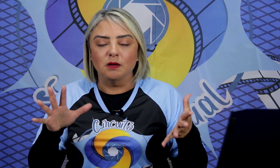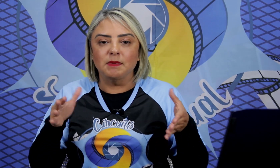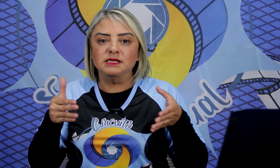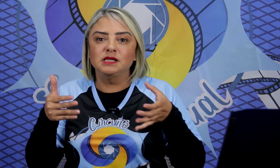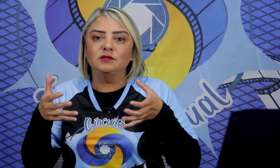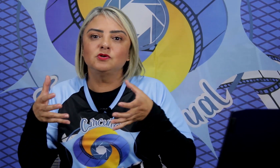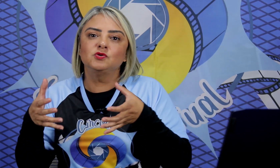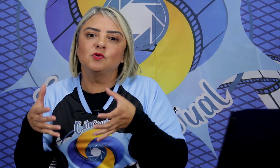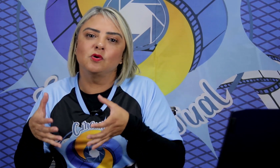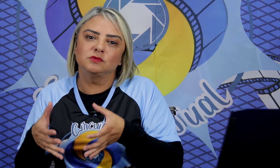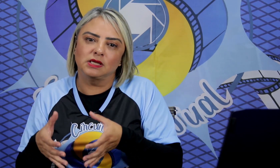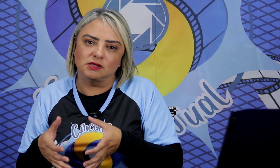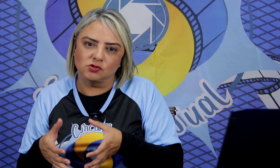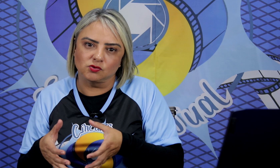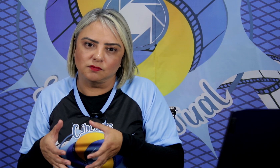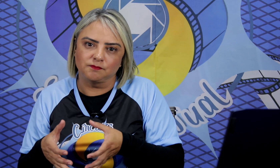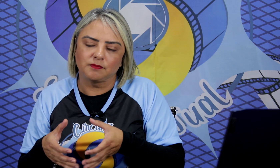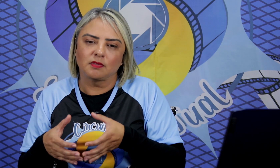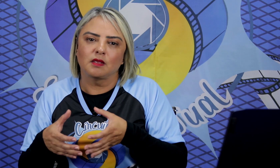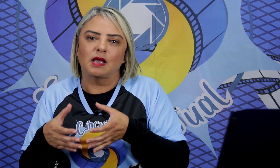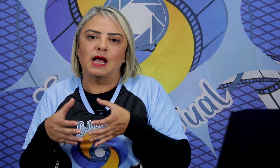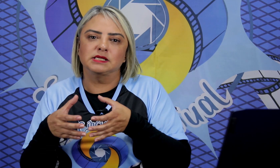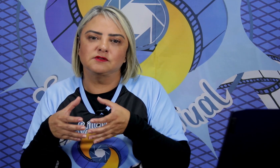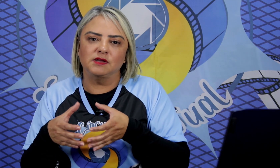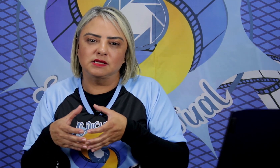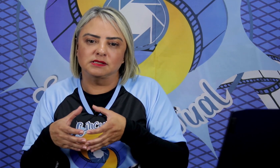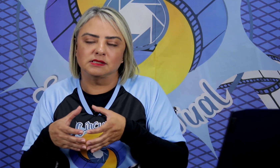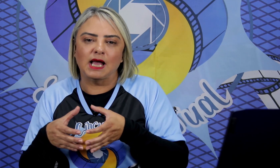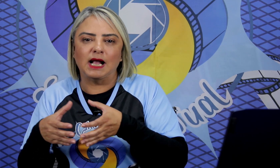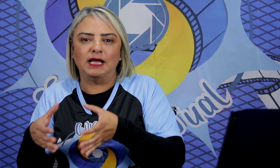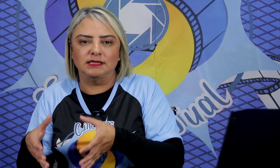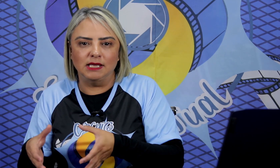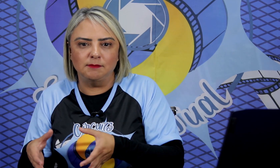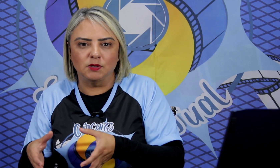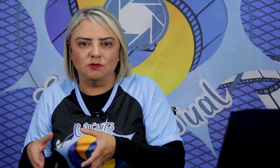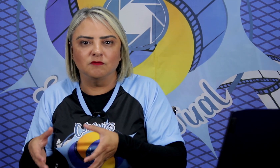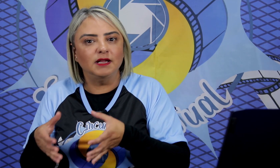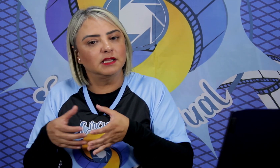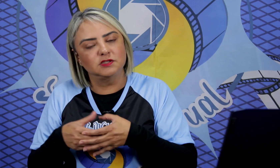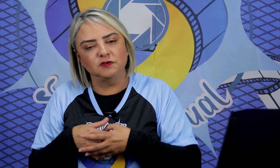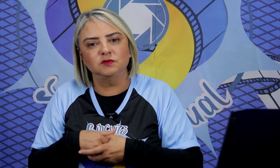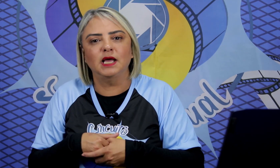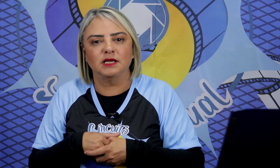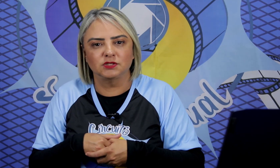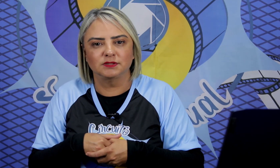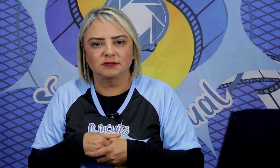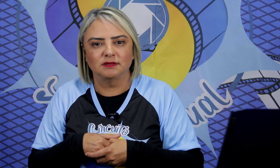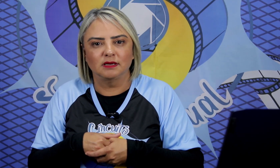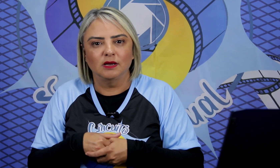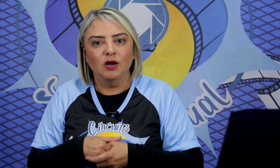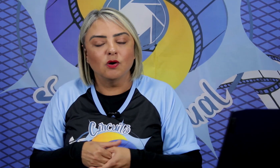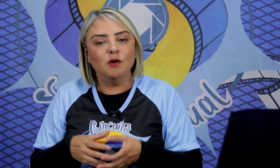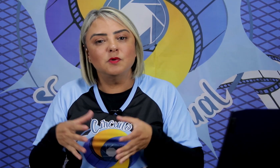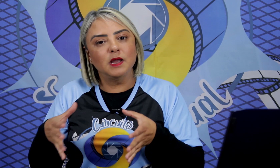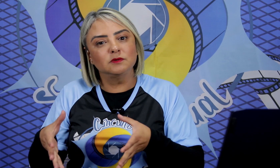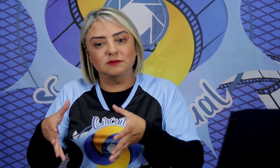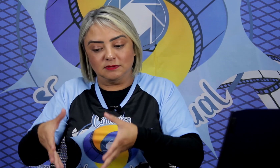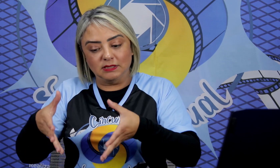mas dentro de um contexto às vezes, acadêmico, vai ter dificuldade. Como eu,